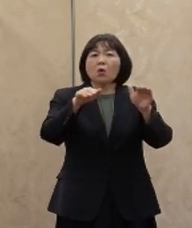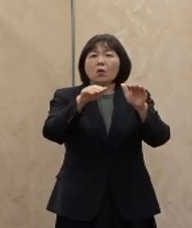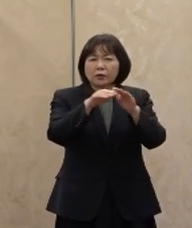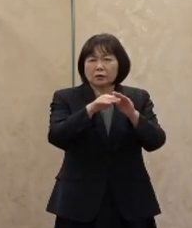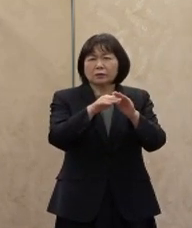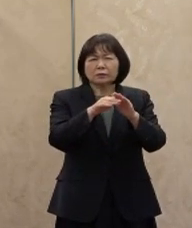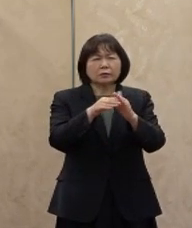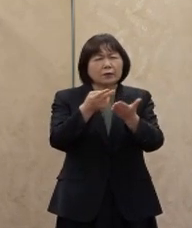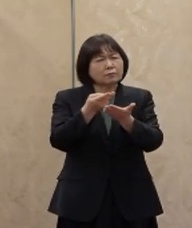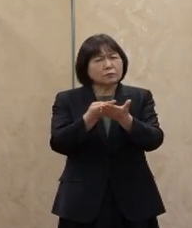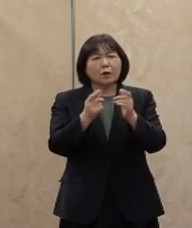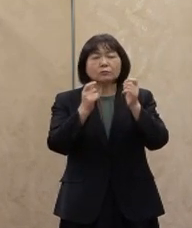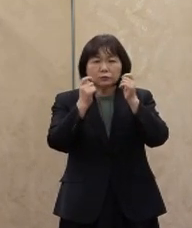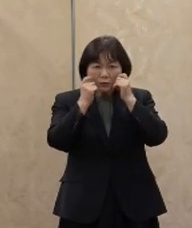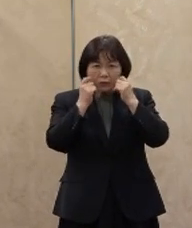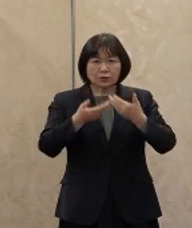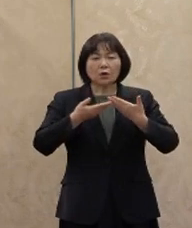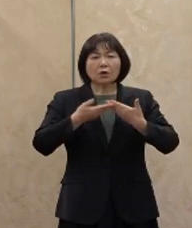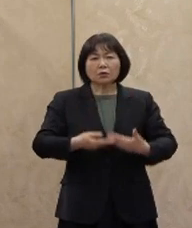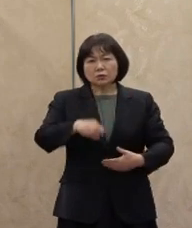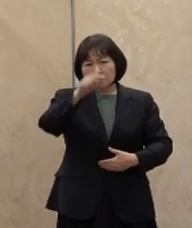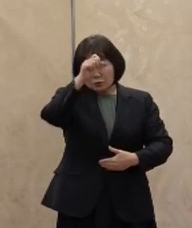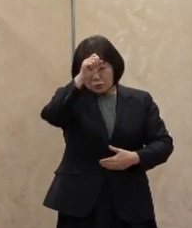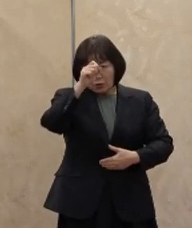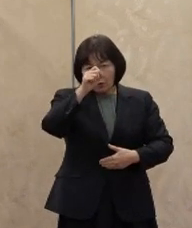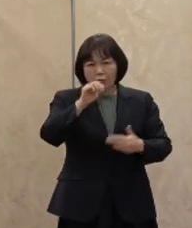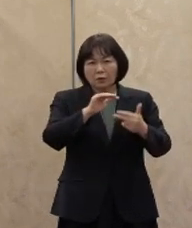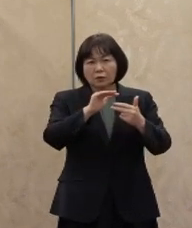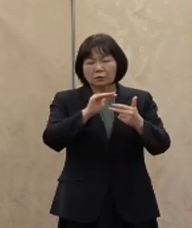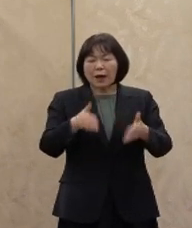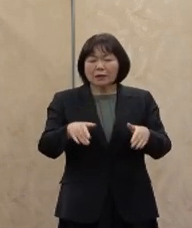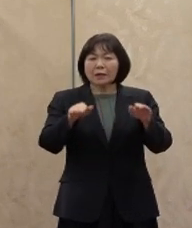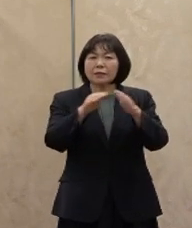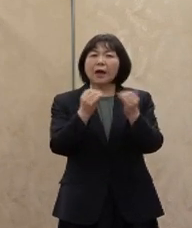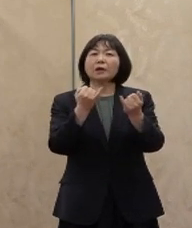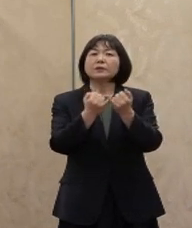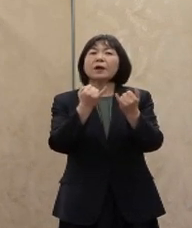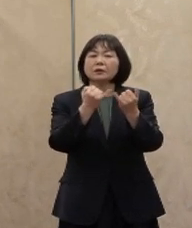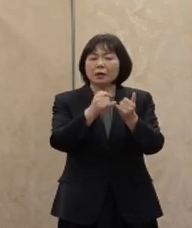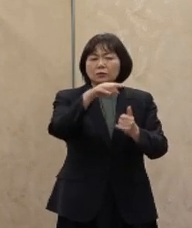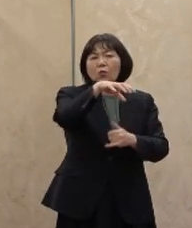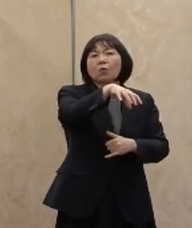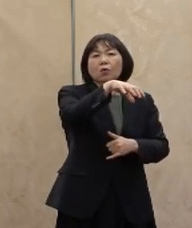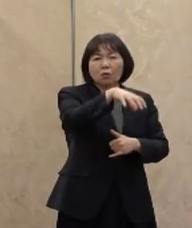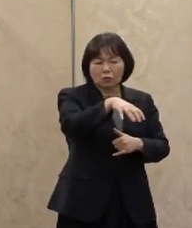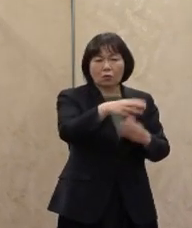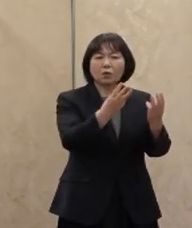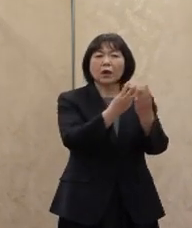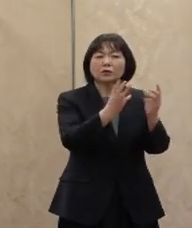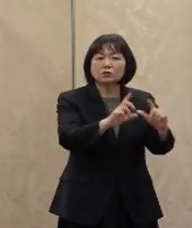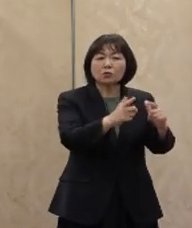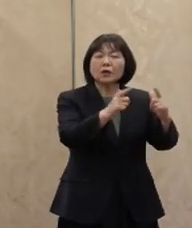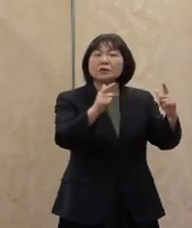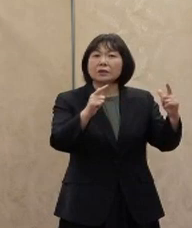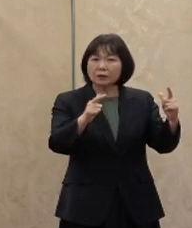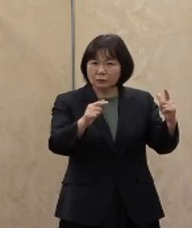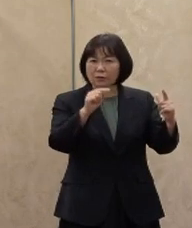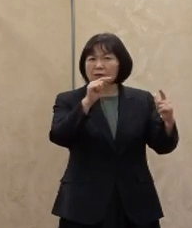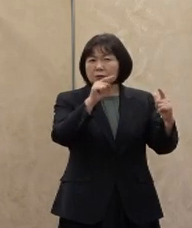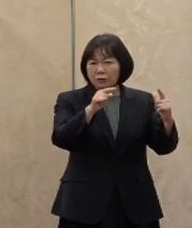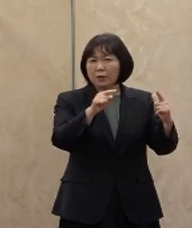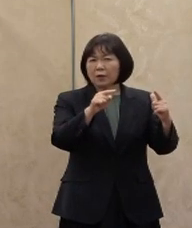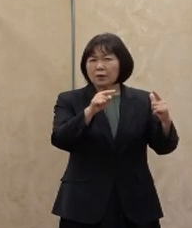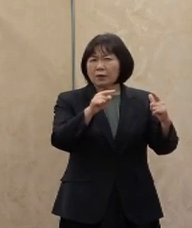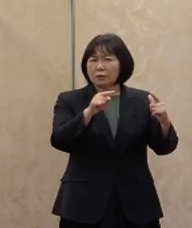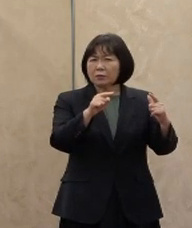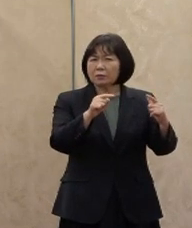重症センターのように臨時医療施設という形で軽症中等症病床を増やしていくということは検討